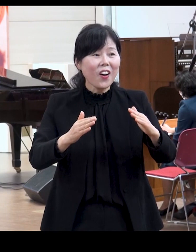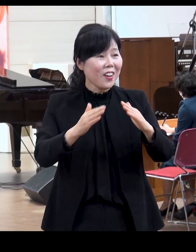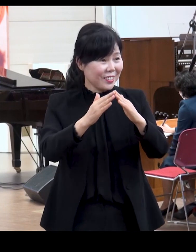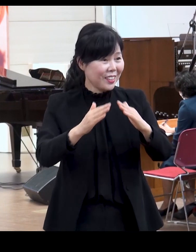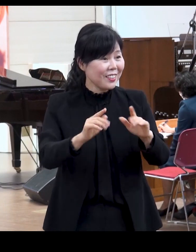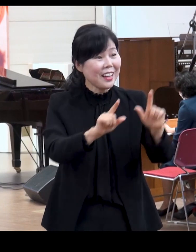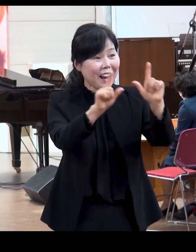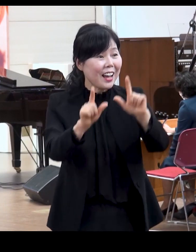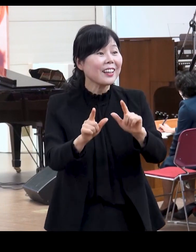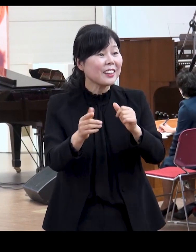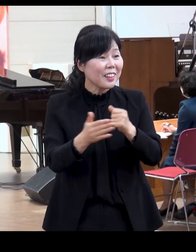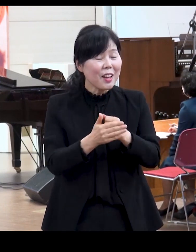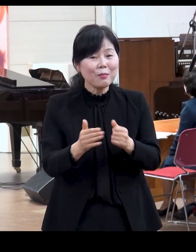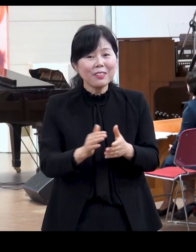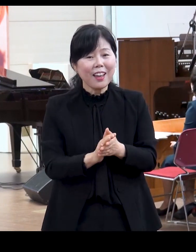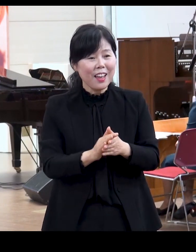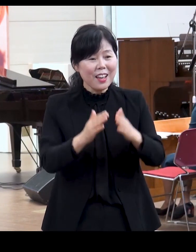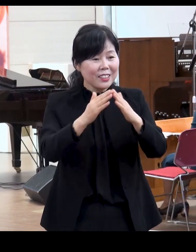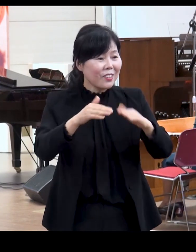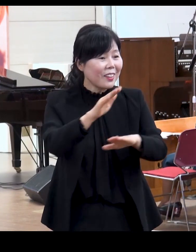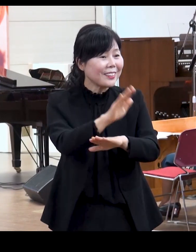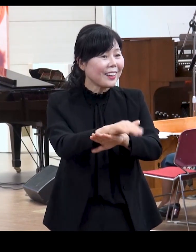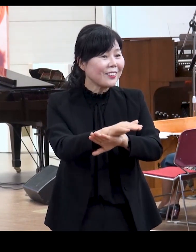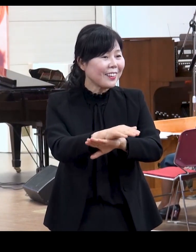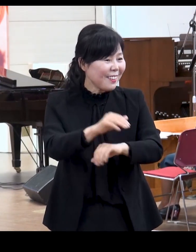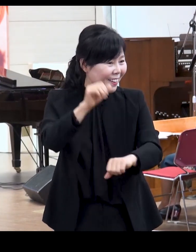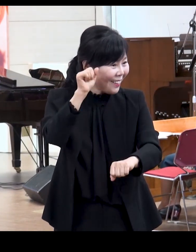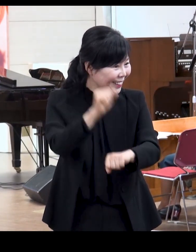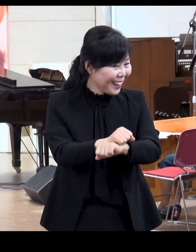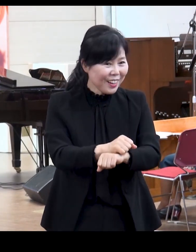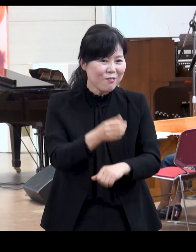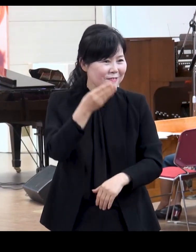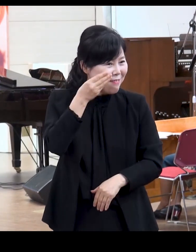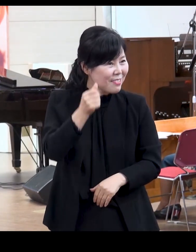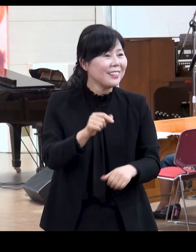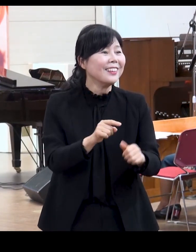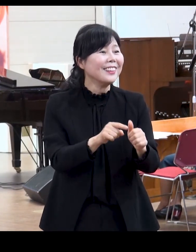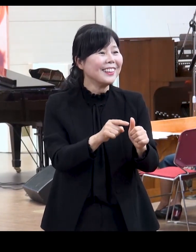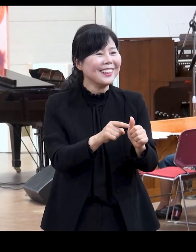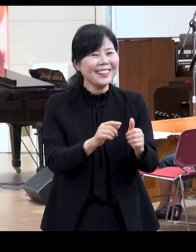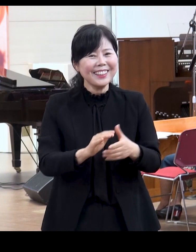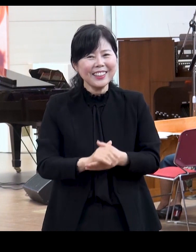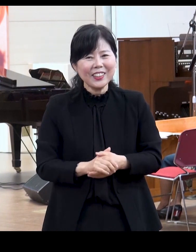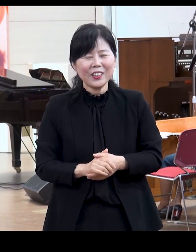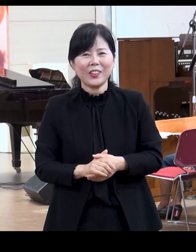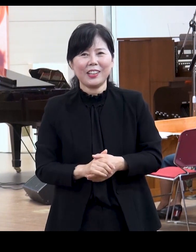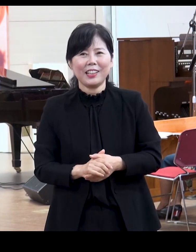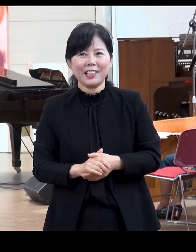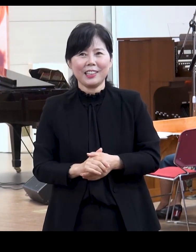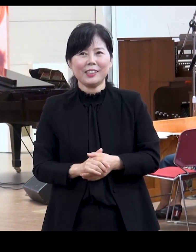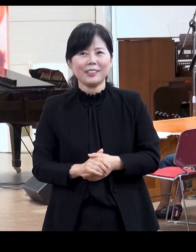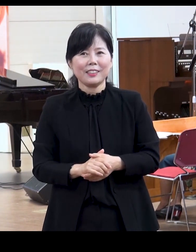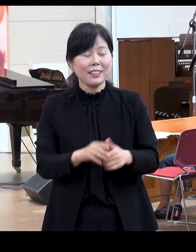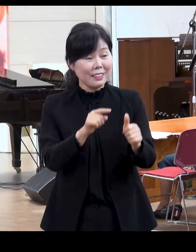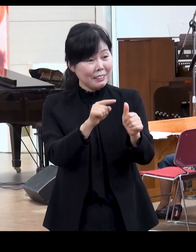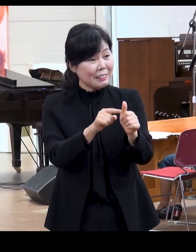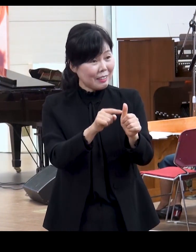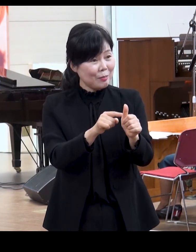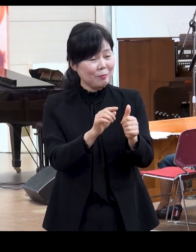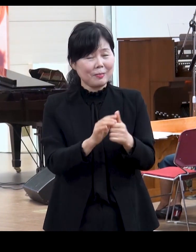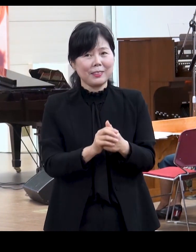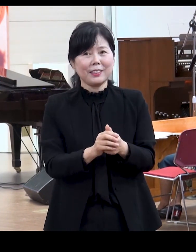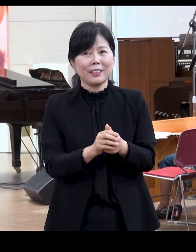있었기 때문에 전라도 사투리가 완전 원단이에요. 그런데 이 스티브